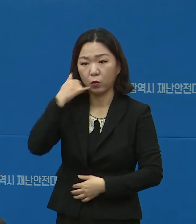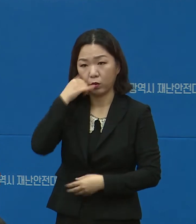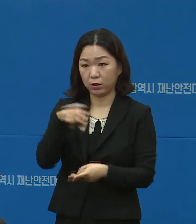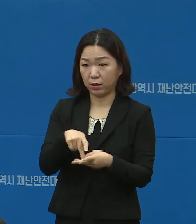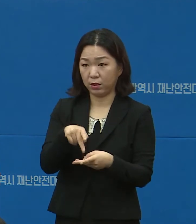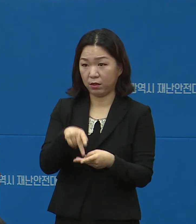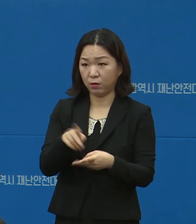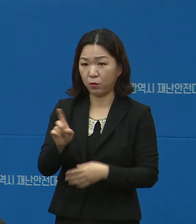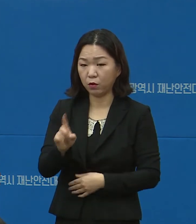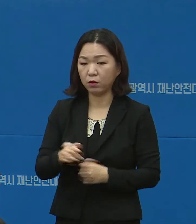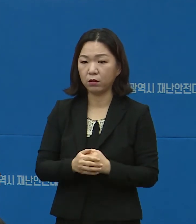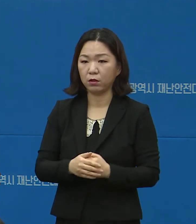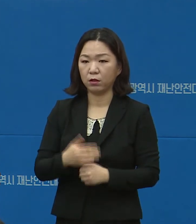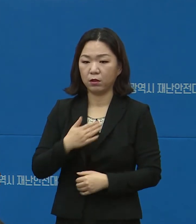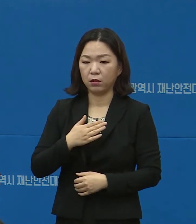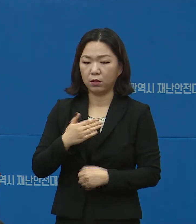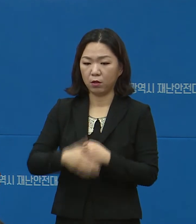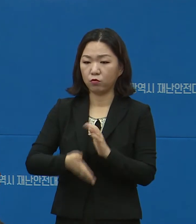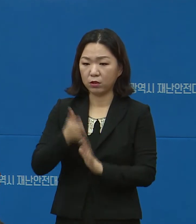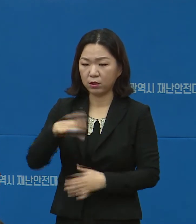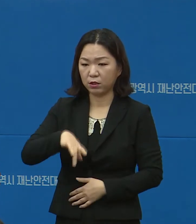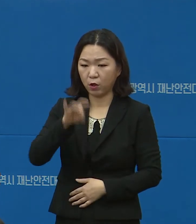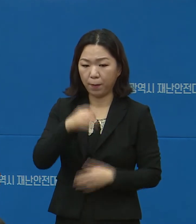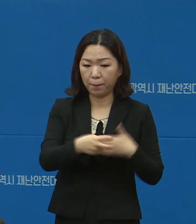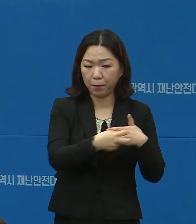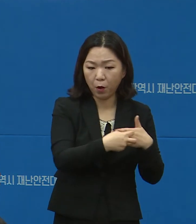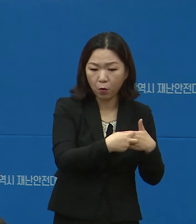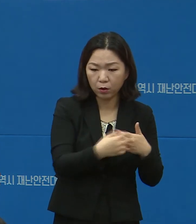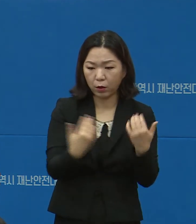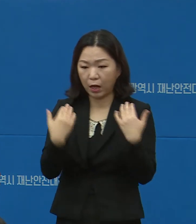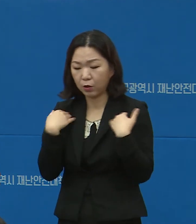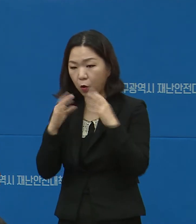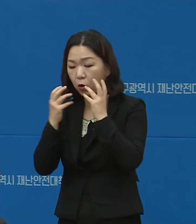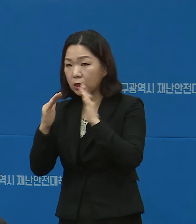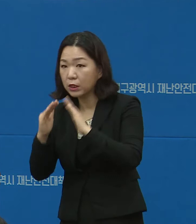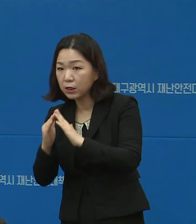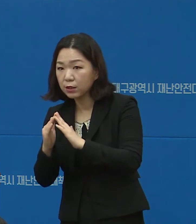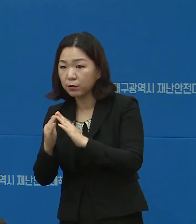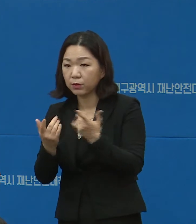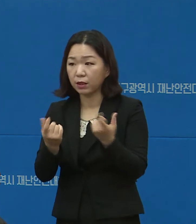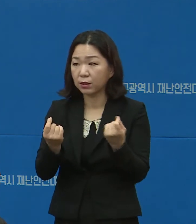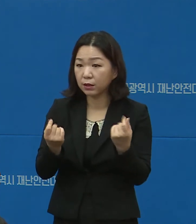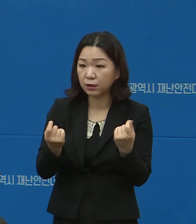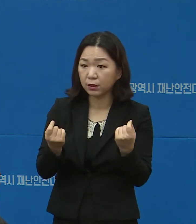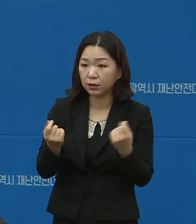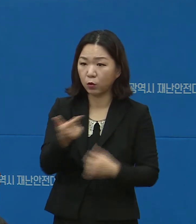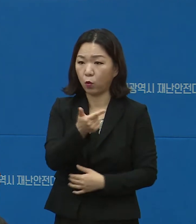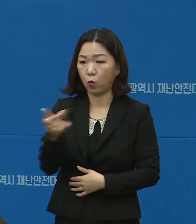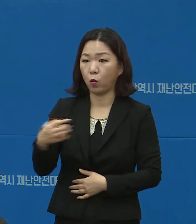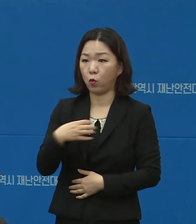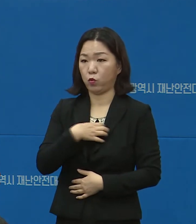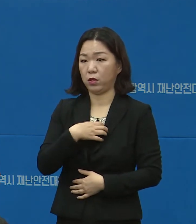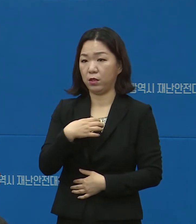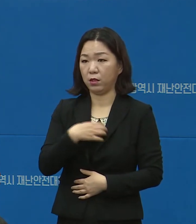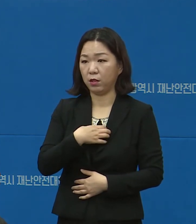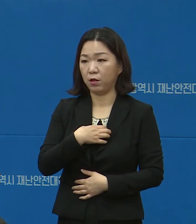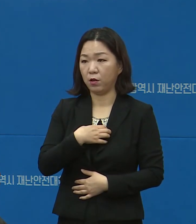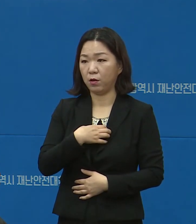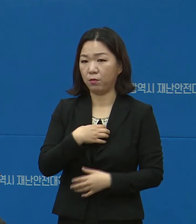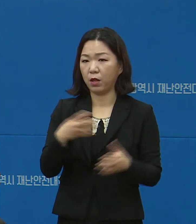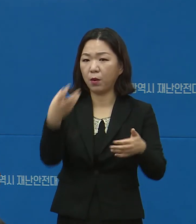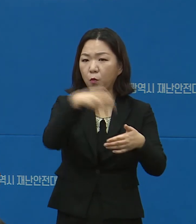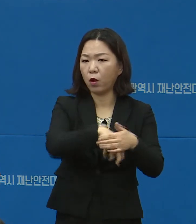콜센터는 저희들이 당초에 했던 병원이나 학교나 어린이집이나 이런 고위험군에